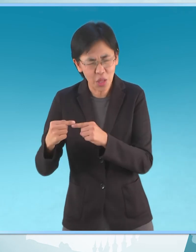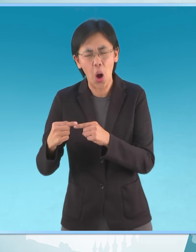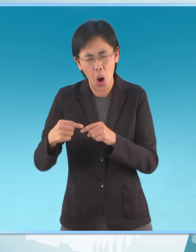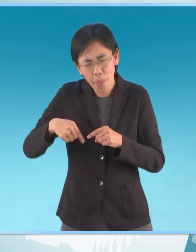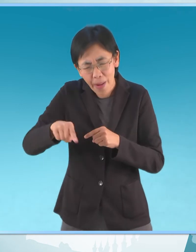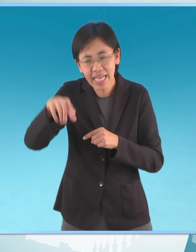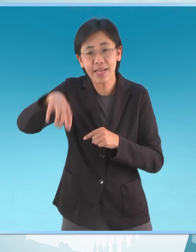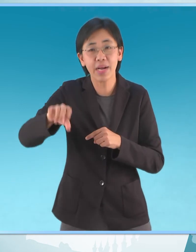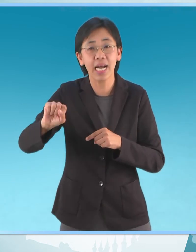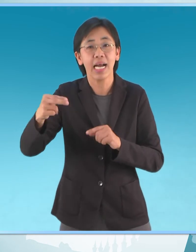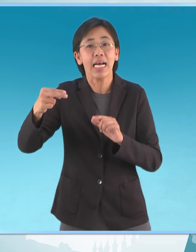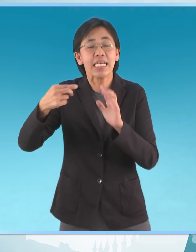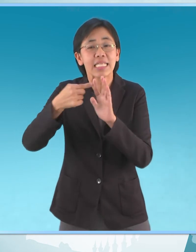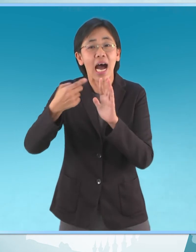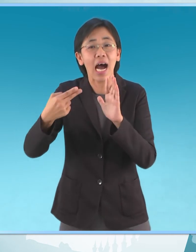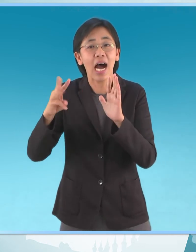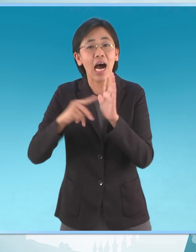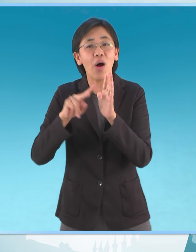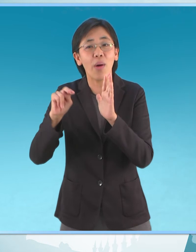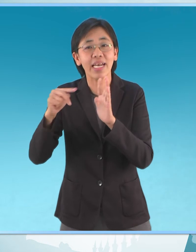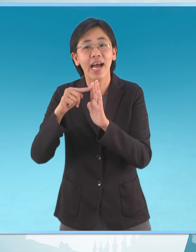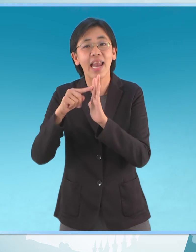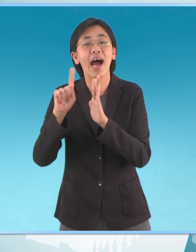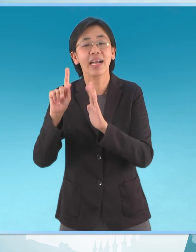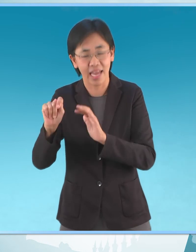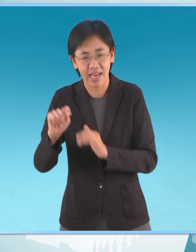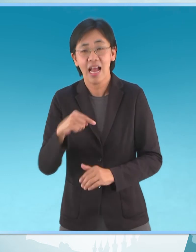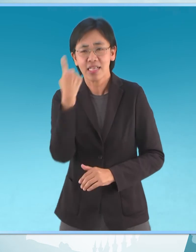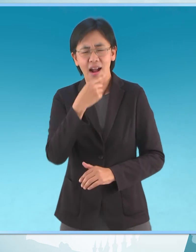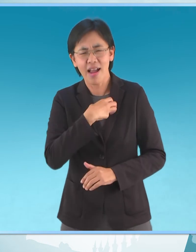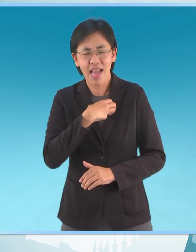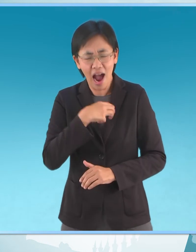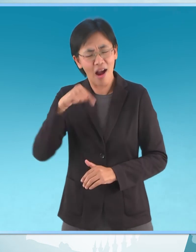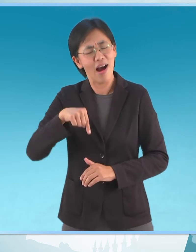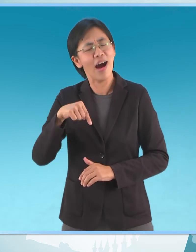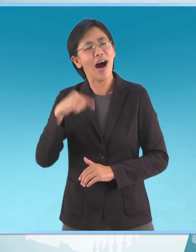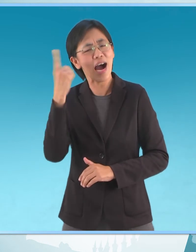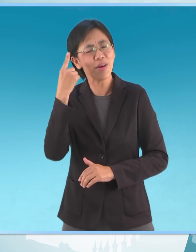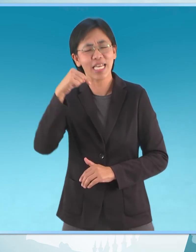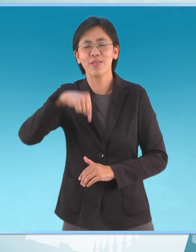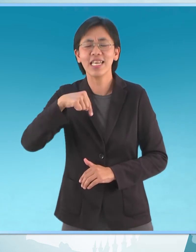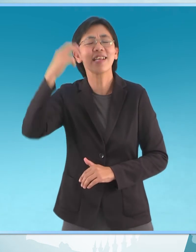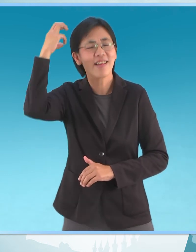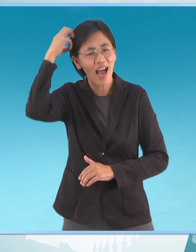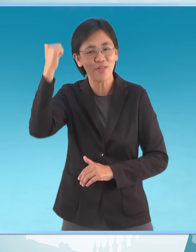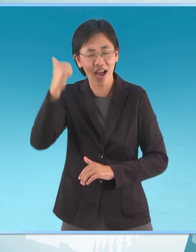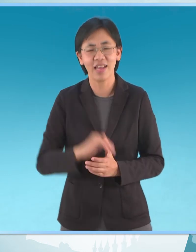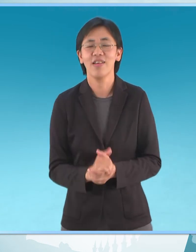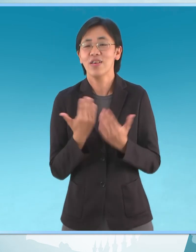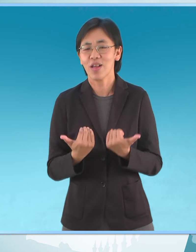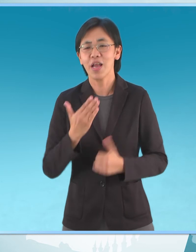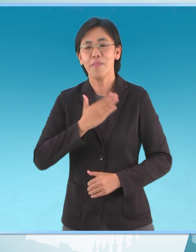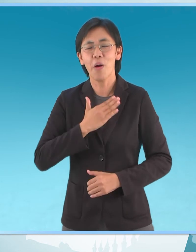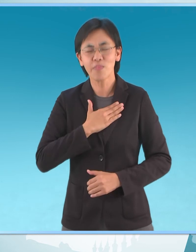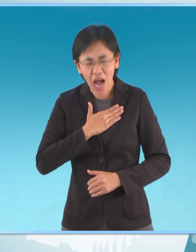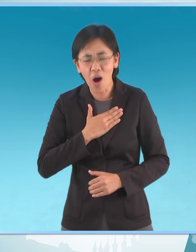างต่ออีกไกลไปยังเมืองสวรรค์เขตนะครับเมืองแห่งนี้มีเสน่ห์จริงๆนะฮะถ้าใครมีโอกาสอยากให้ได้มาแวะกันนะครับที่ประเทศลาวแห่งนี้นี่แหละแต่ว่าตอ